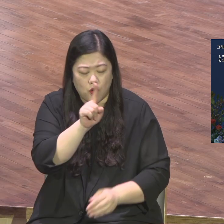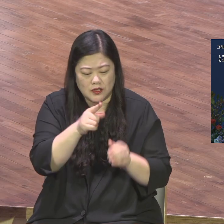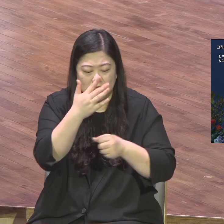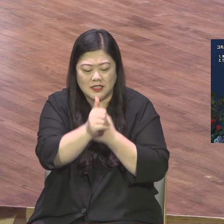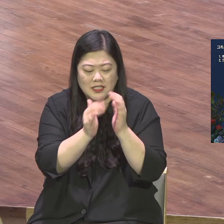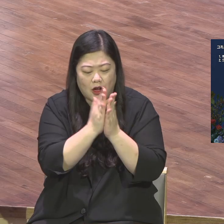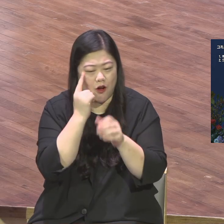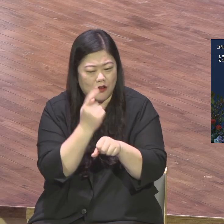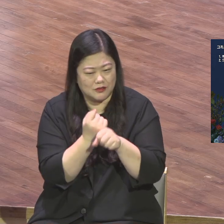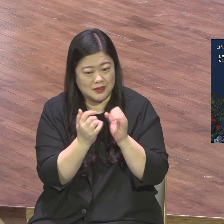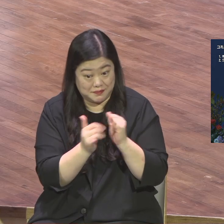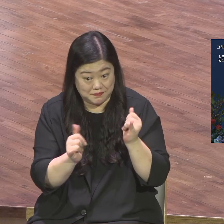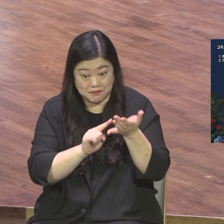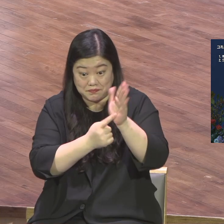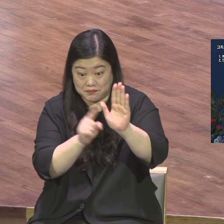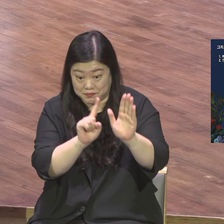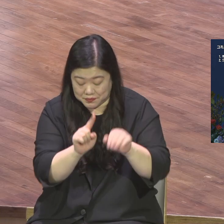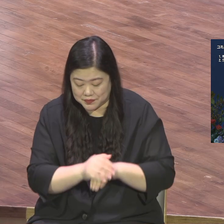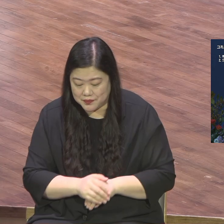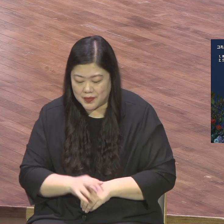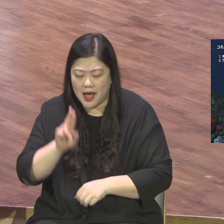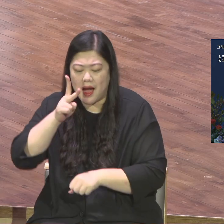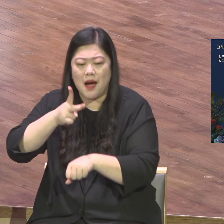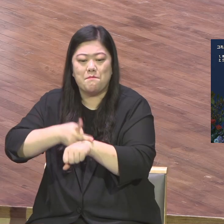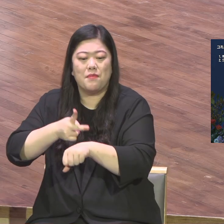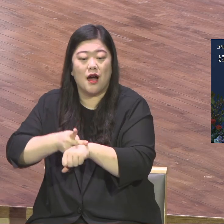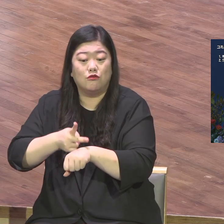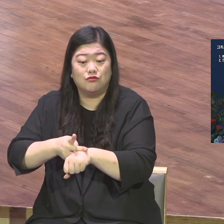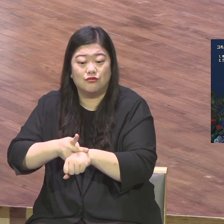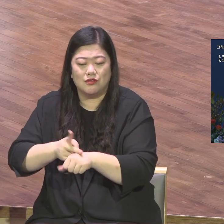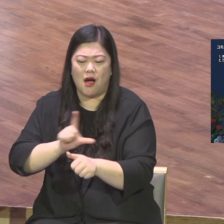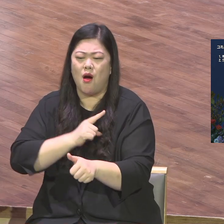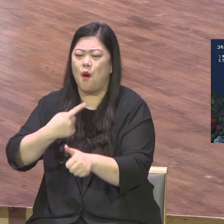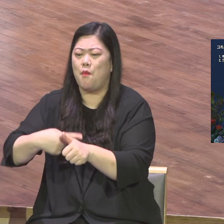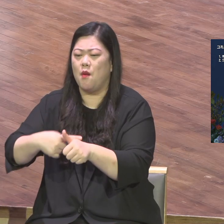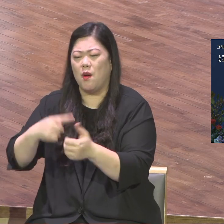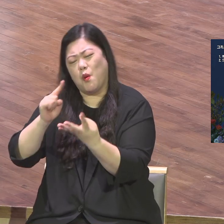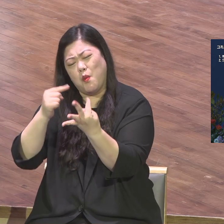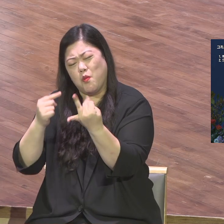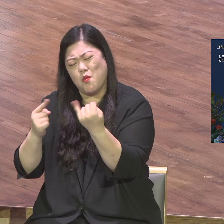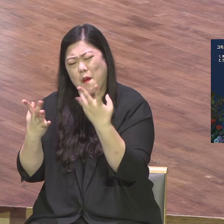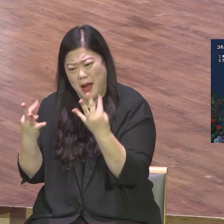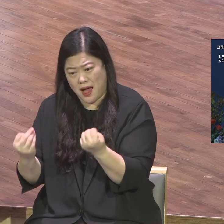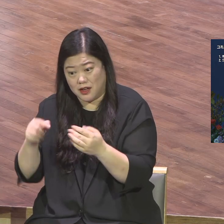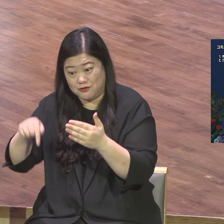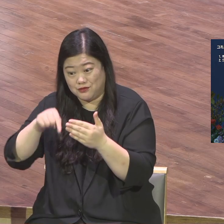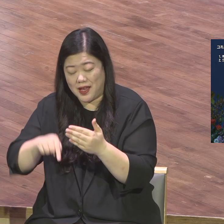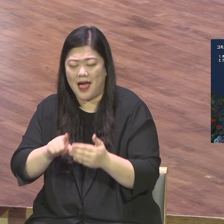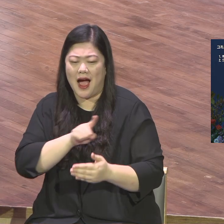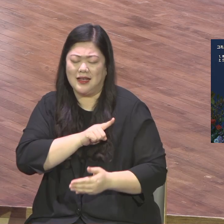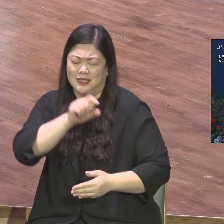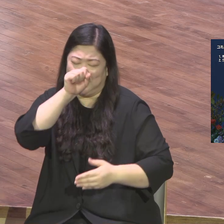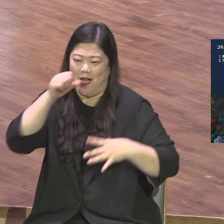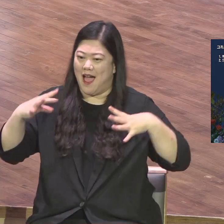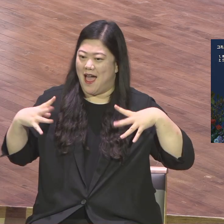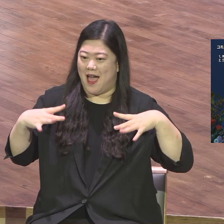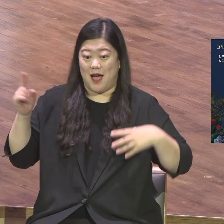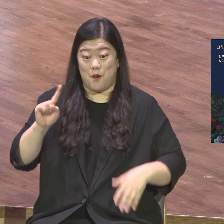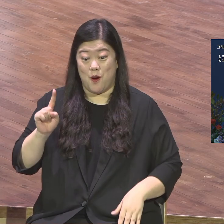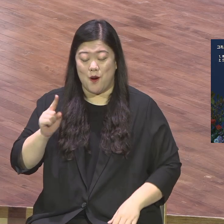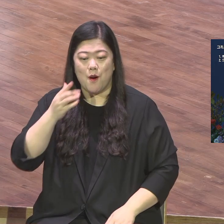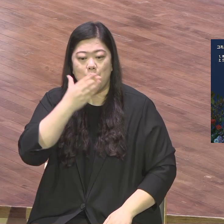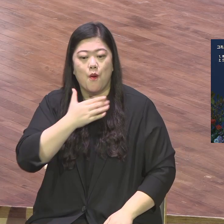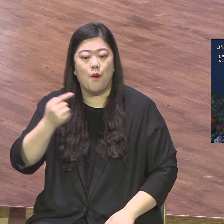많은 타이틀 중에 복음의 일꾼이라는 이 칭호의 이름을 가장 영광스럽게 생각했을